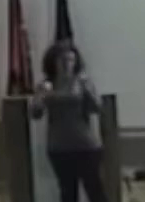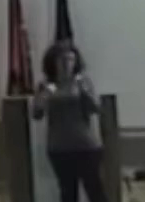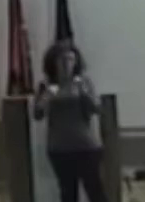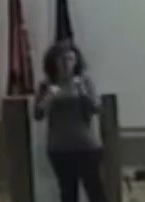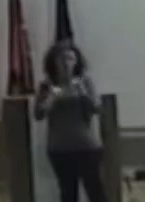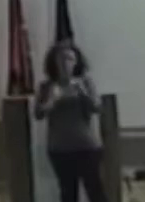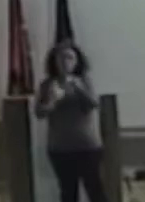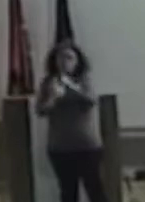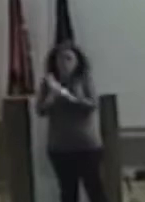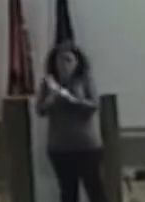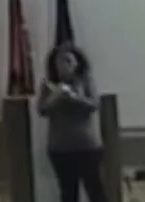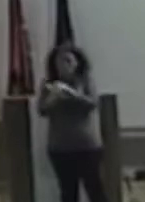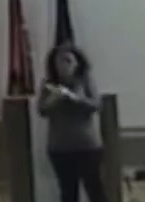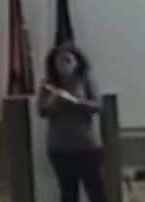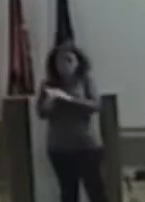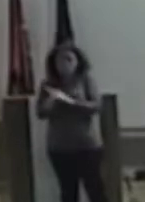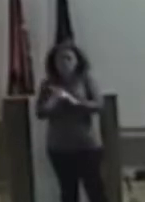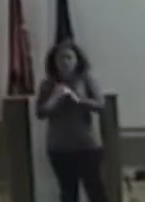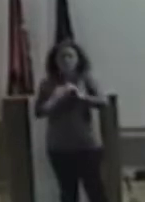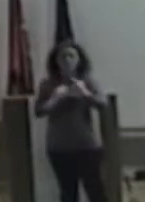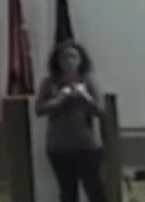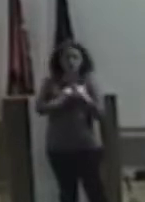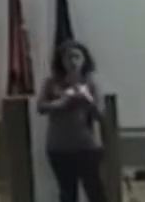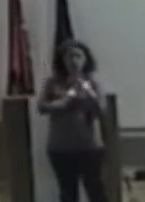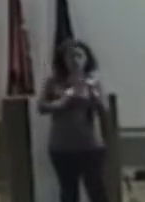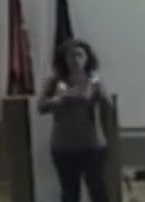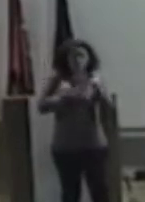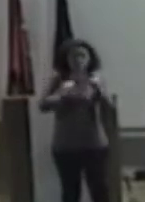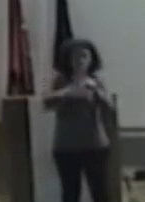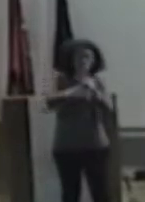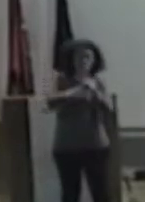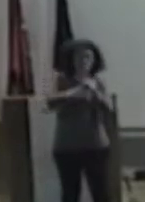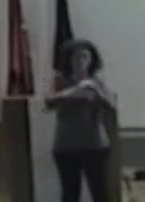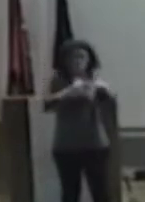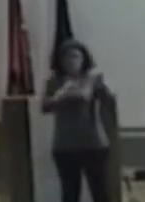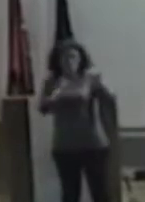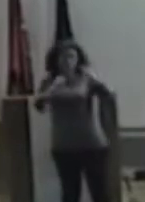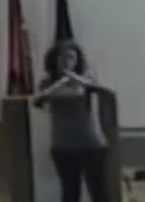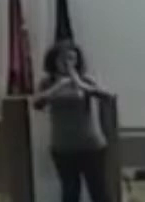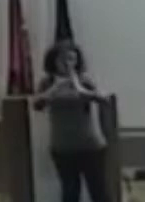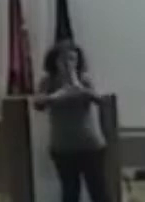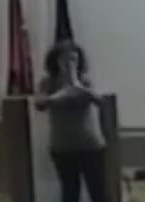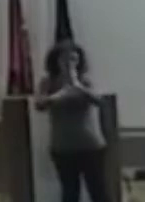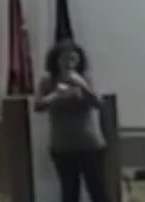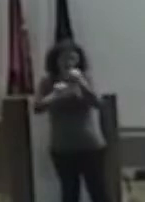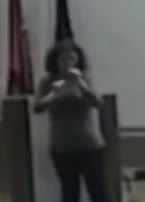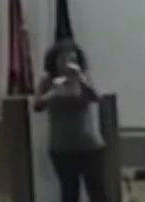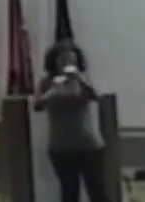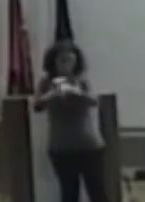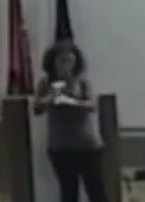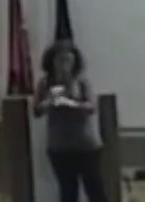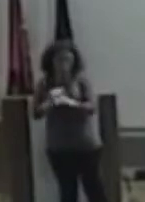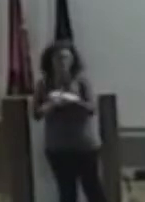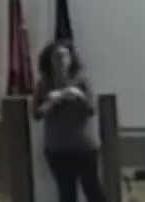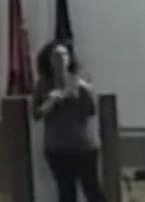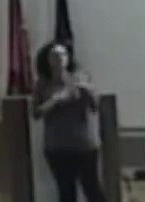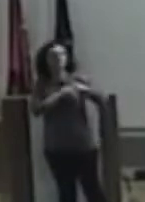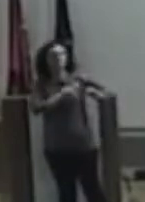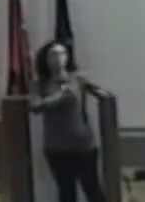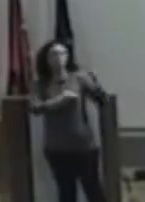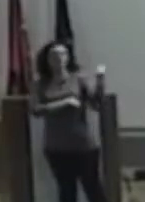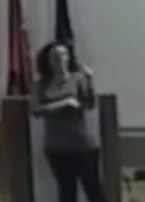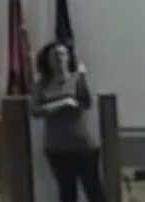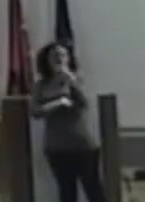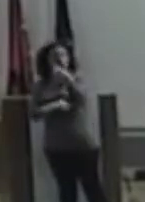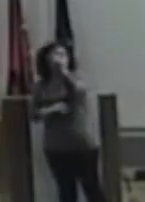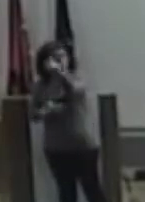dosis más alta en la primera parte que en la segunda. El fenómeno contrario, que es típicamente de adolescentes, aunque también en personas